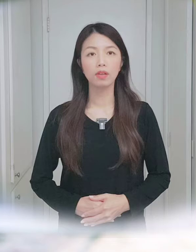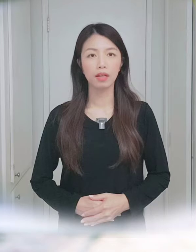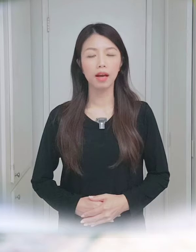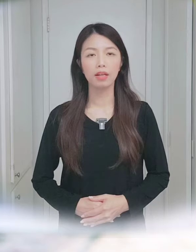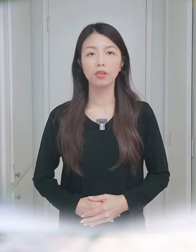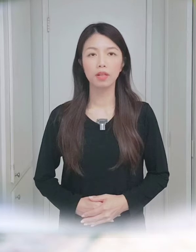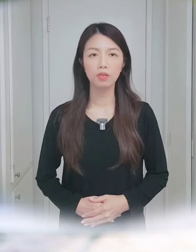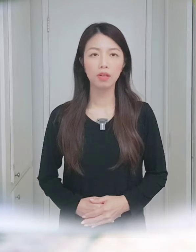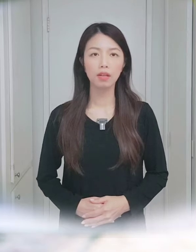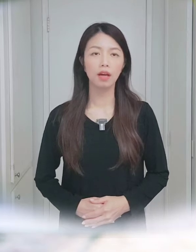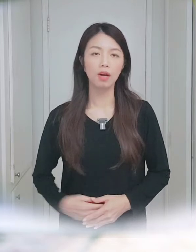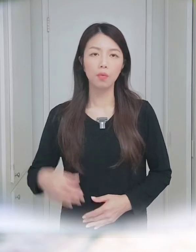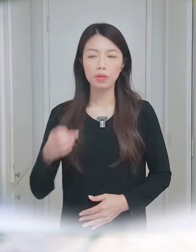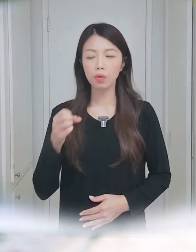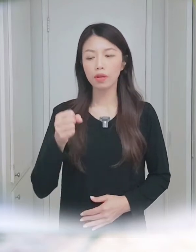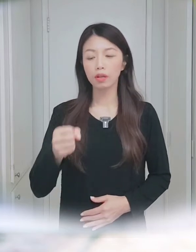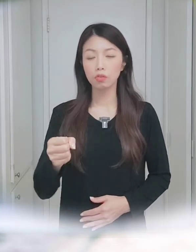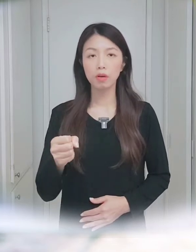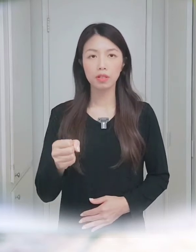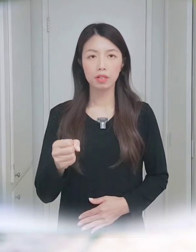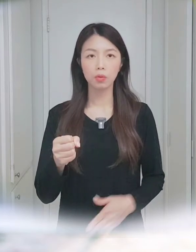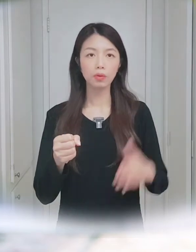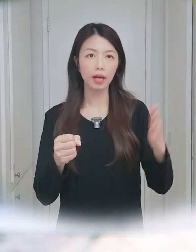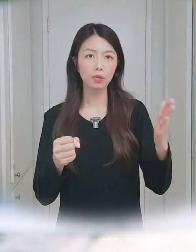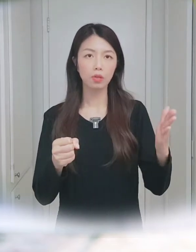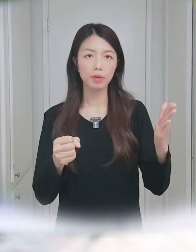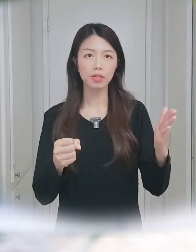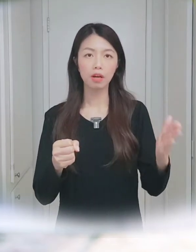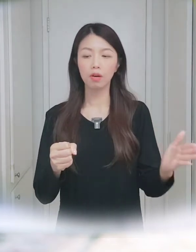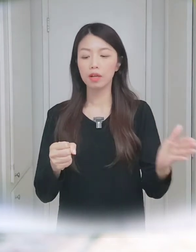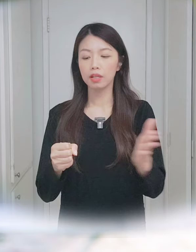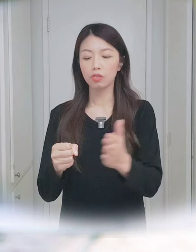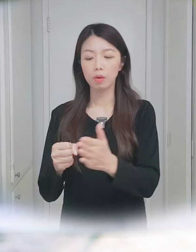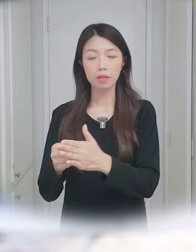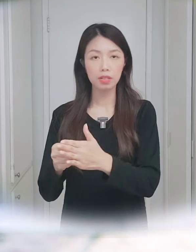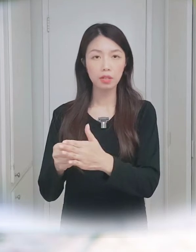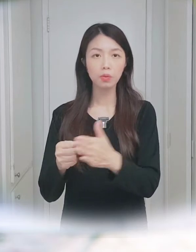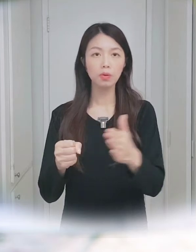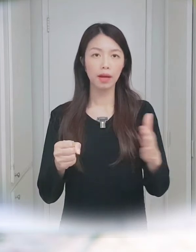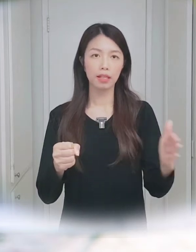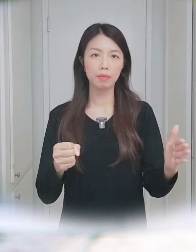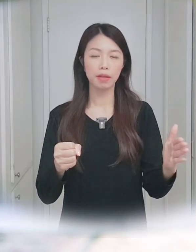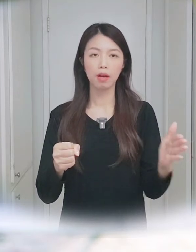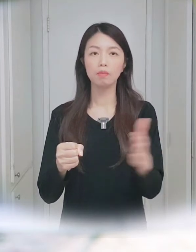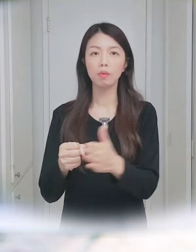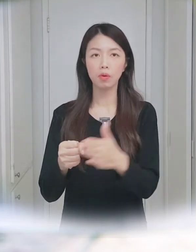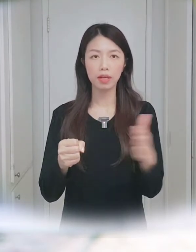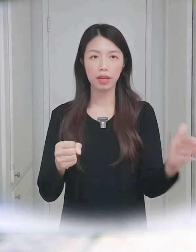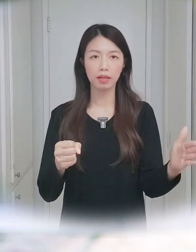뭐뭐니까, 그러니까 이런 뜻의 수어는 왼손에 이렇게 주먹을 쥐시고 다른 손을 펴셔서 이 주먹을 치고 가시면